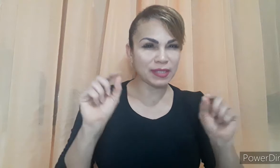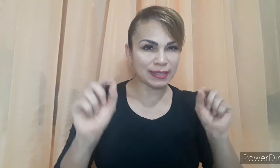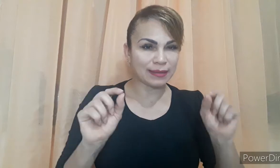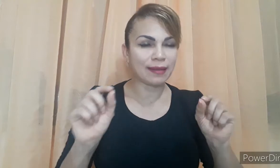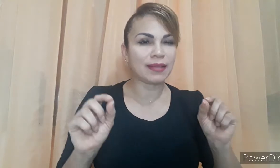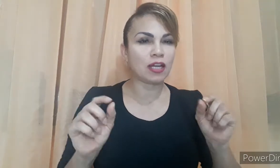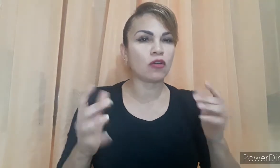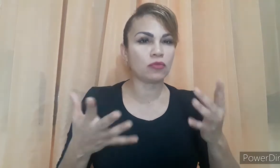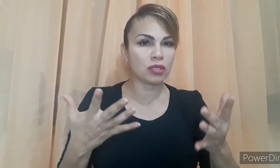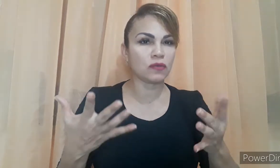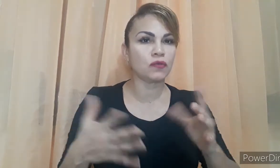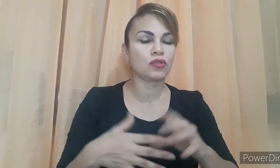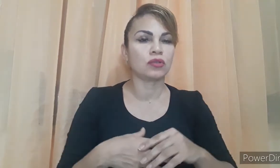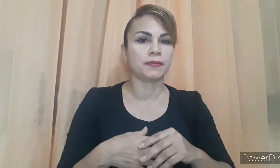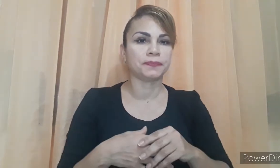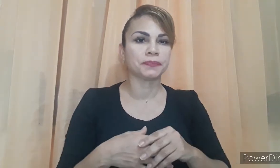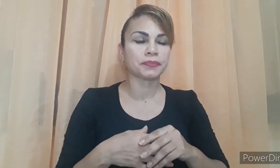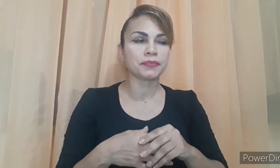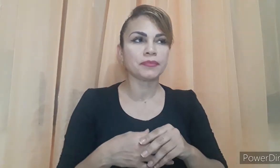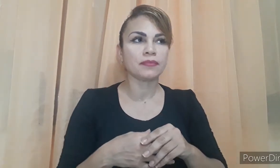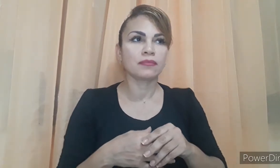vocês entenderem como isso funciona.